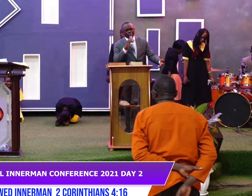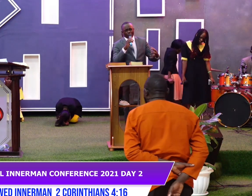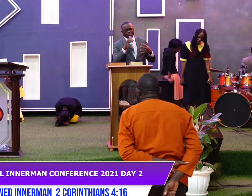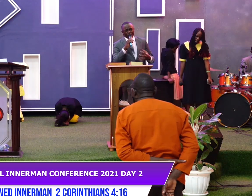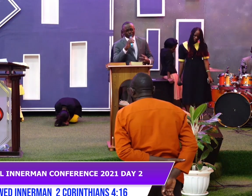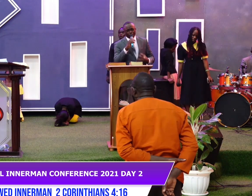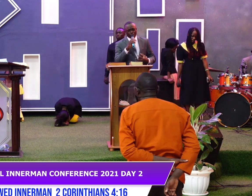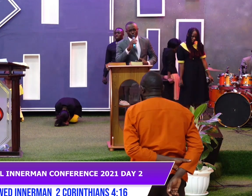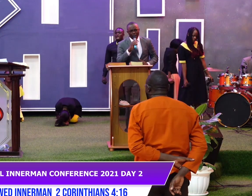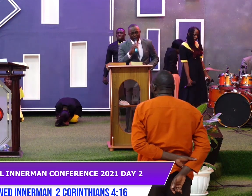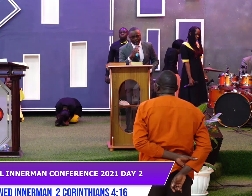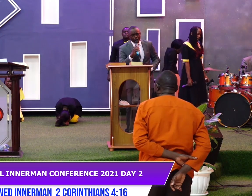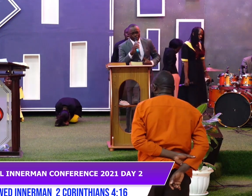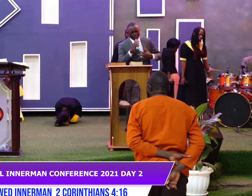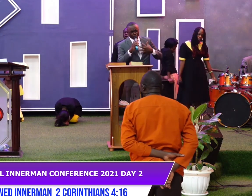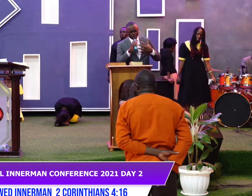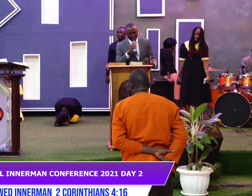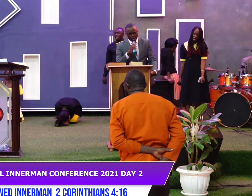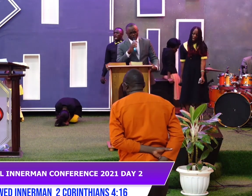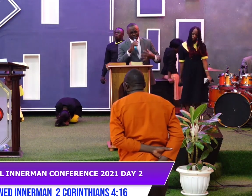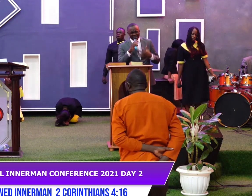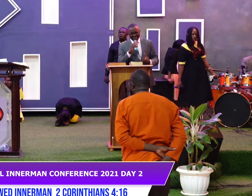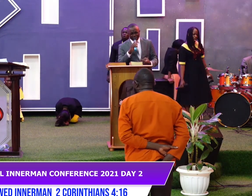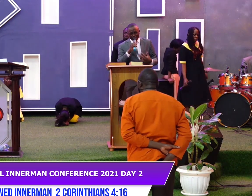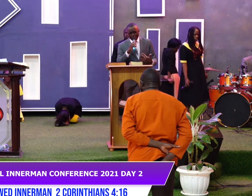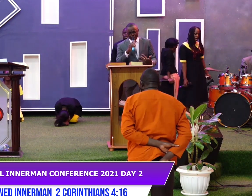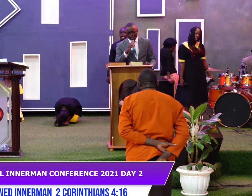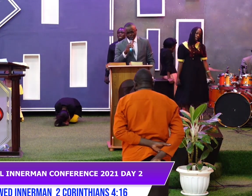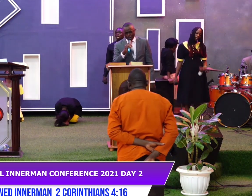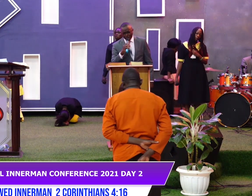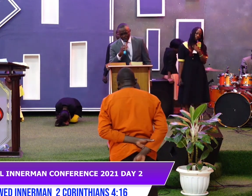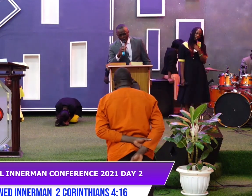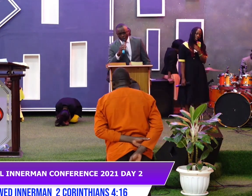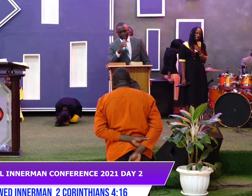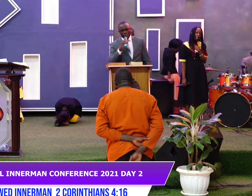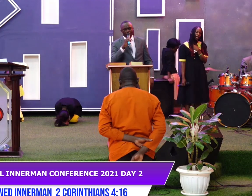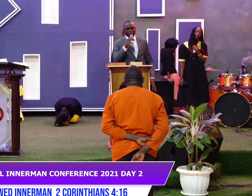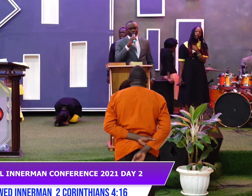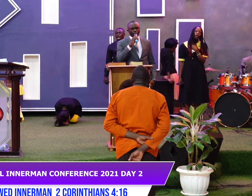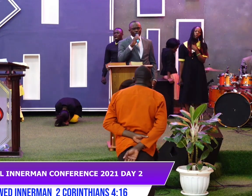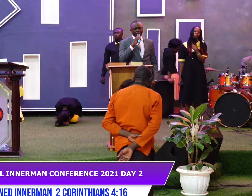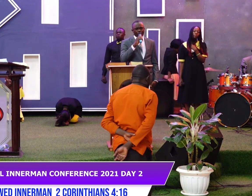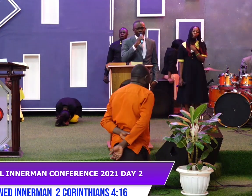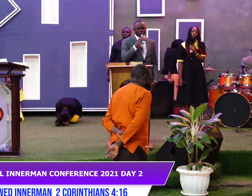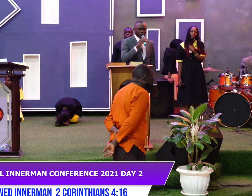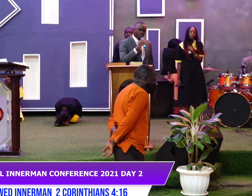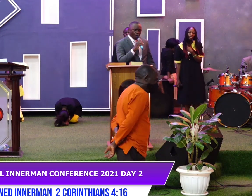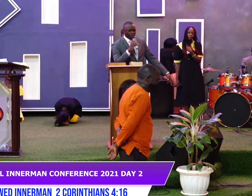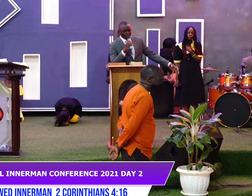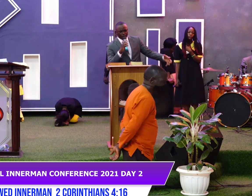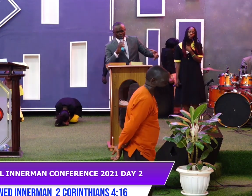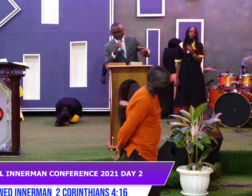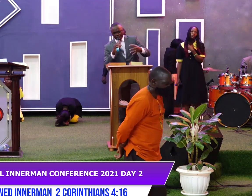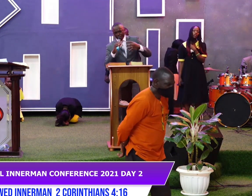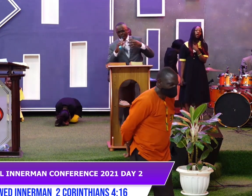wekyobugaga mukwano gwaffe kyoba otuwa kwekusa wenkolagana yaffe n'omwoyo omutukuvu kubanga omwoyo omutukuvu ye mubeezi